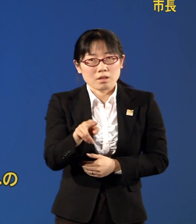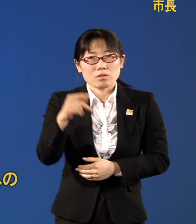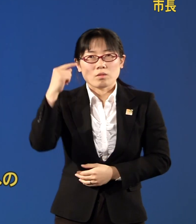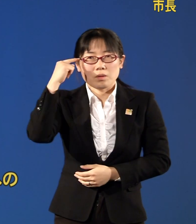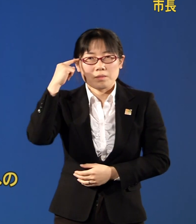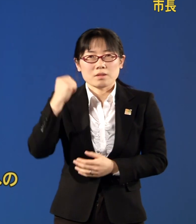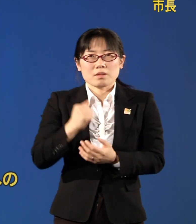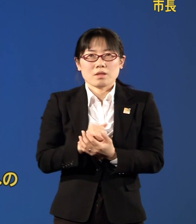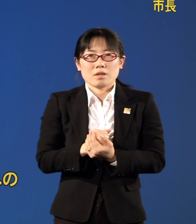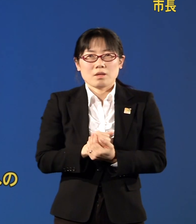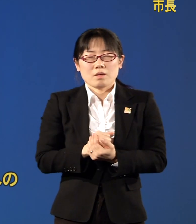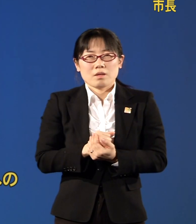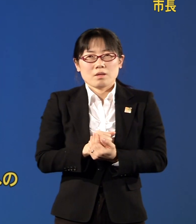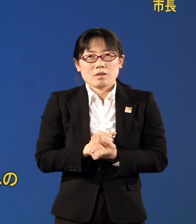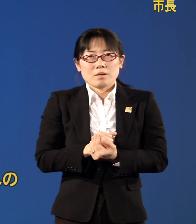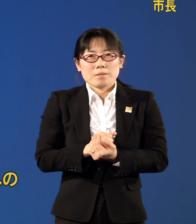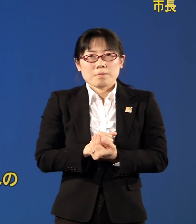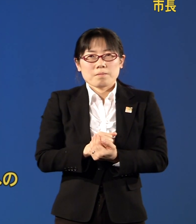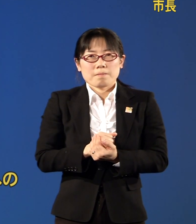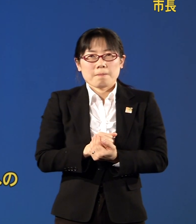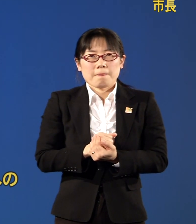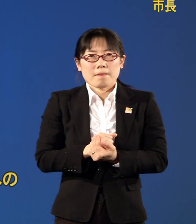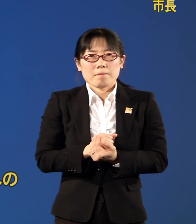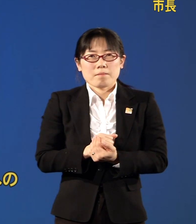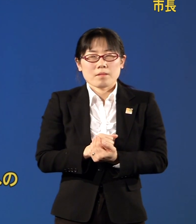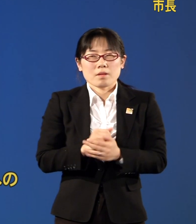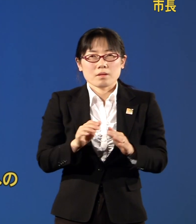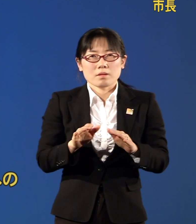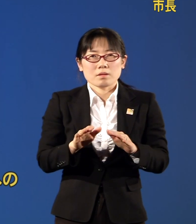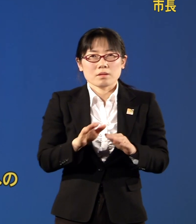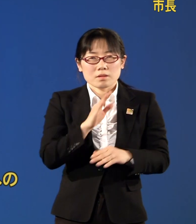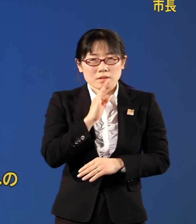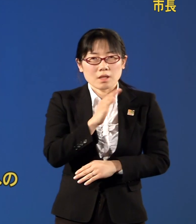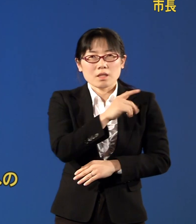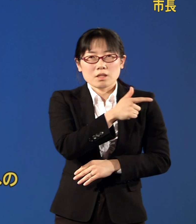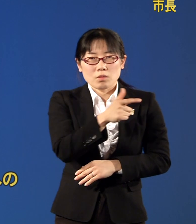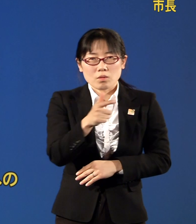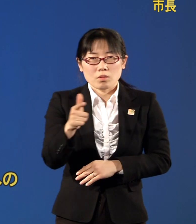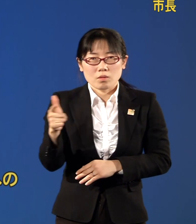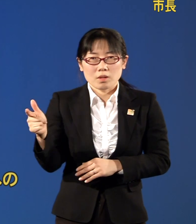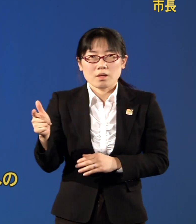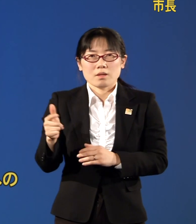。実際いろいろな